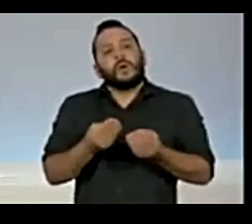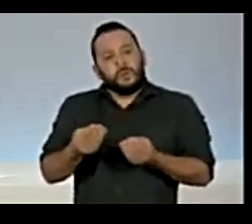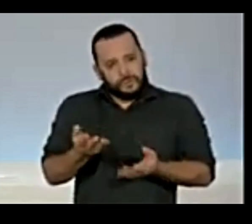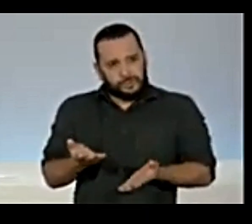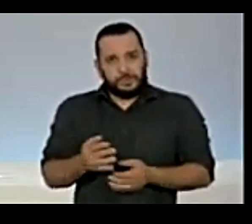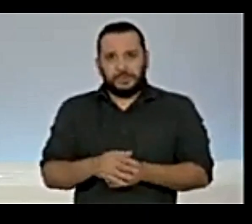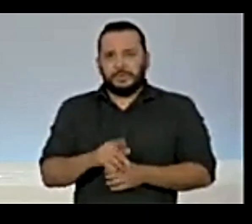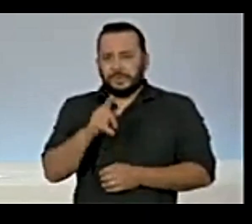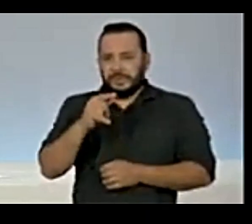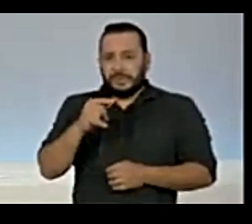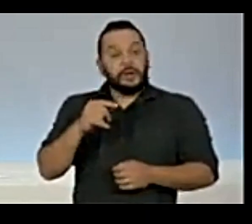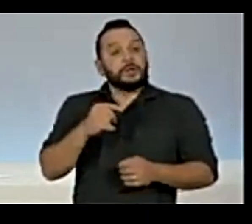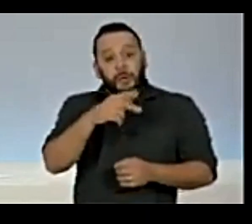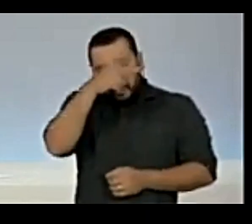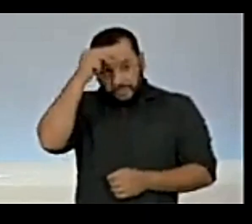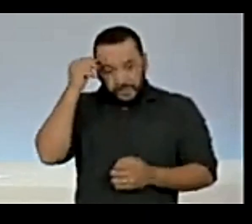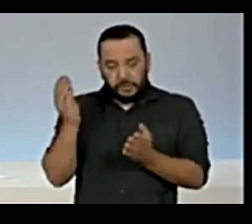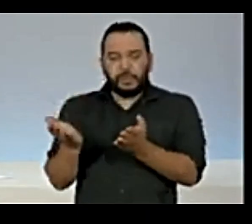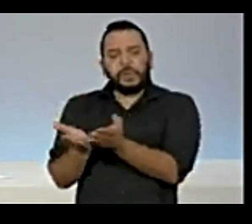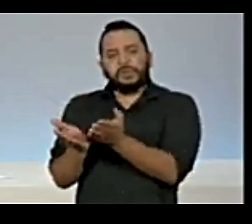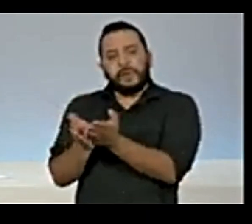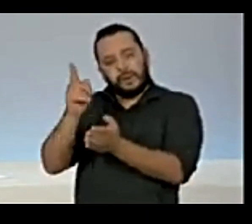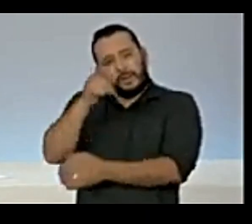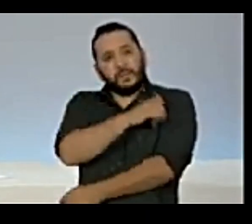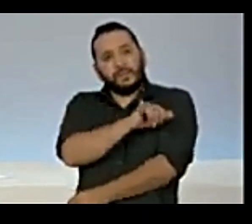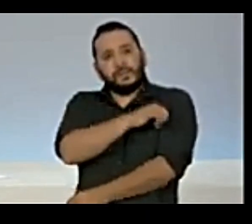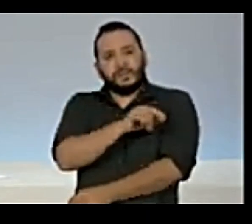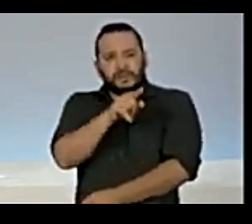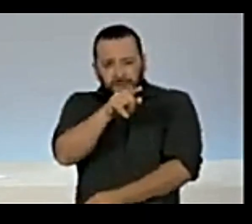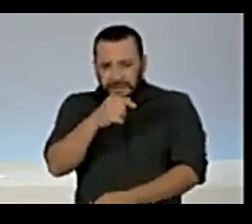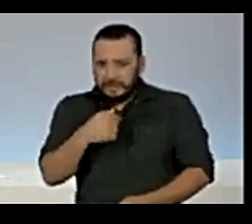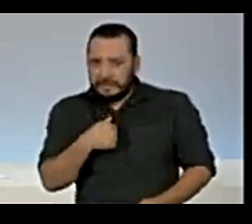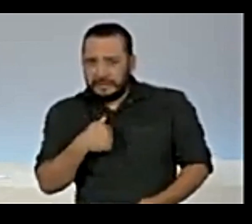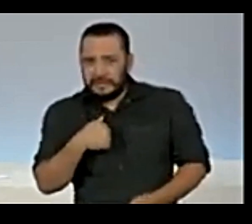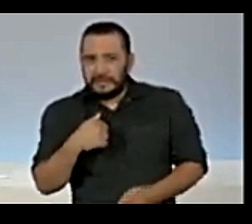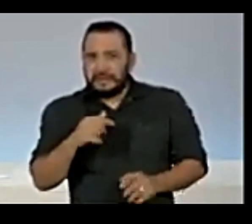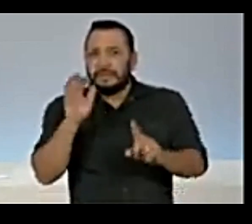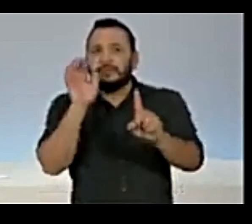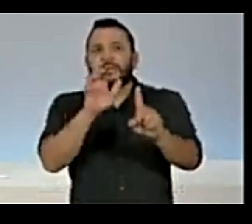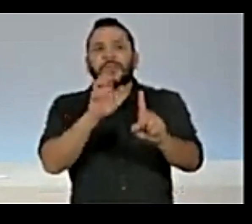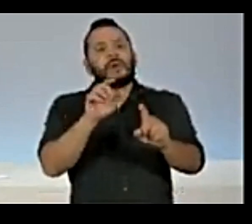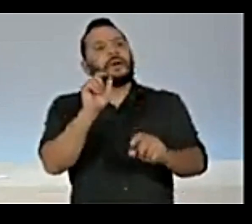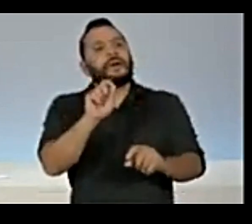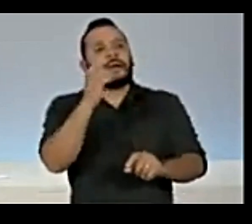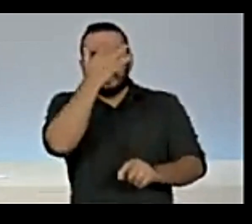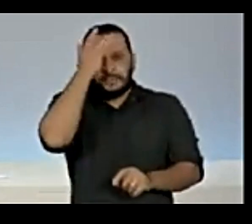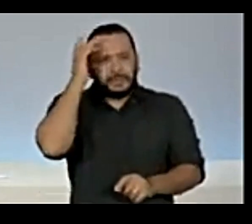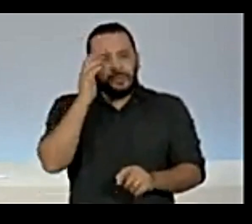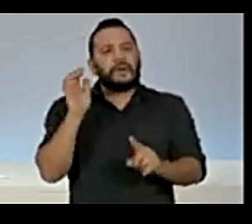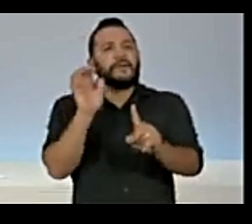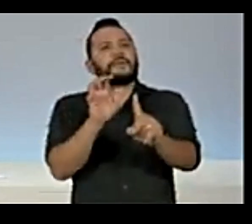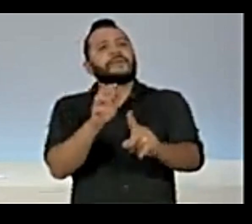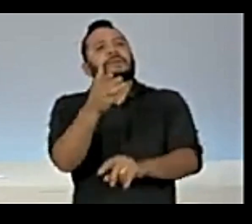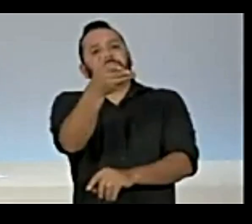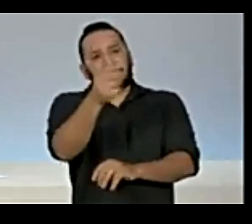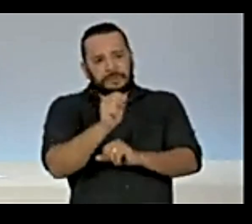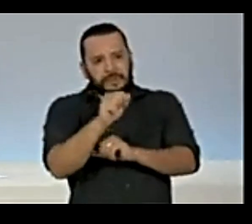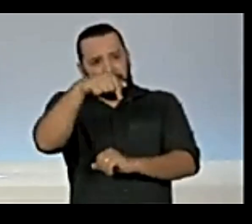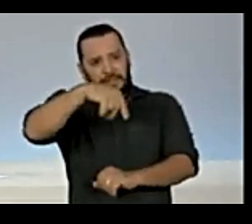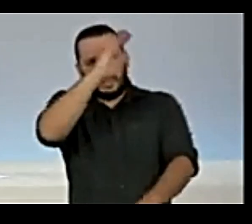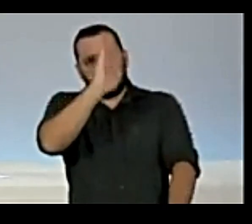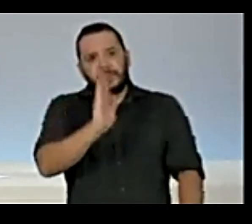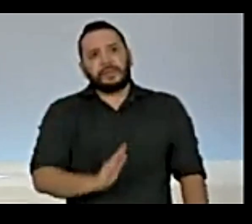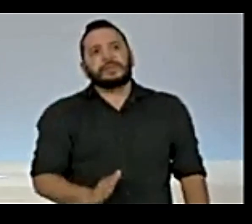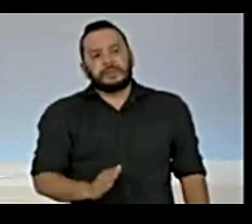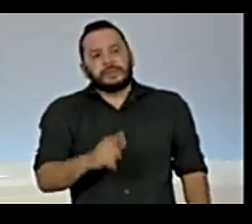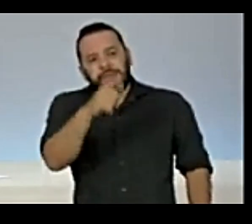da Vera. Aquilo foi inspirado em alguém? Alguém te inspirou? Quem são as pessoas que te inspiram aqui no Brasil